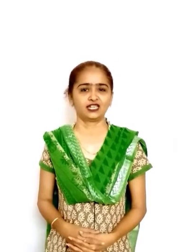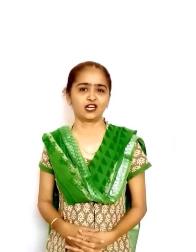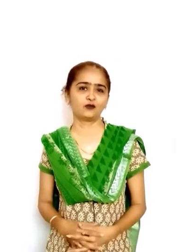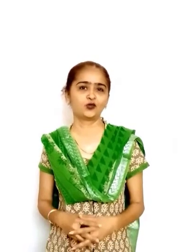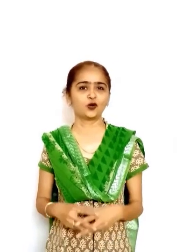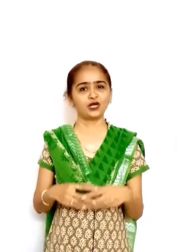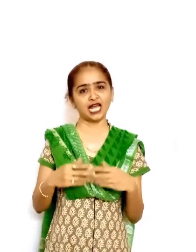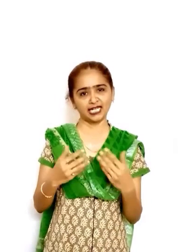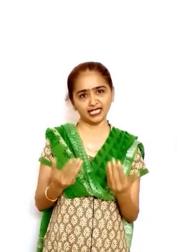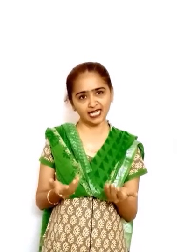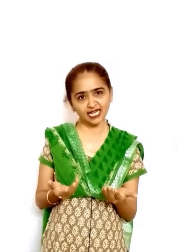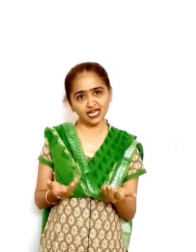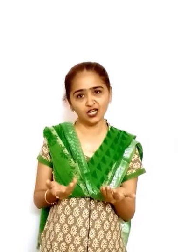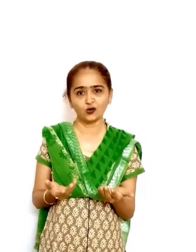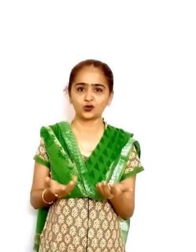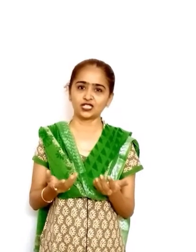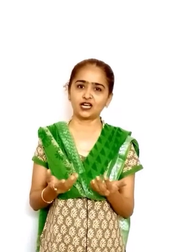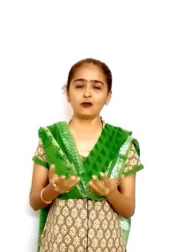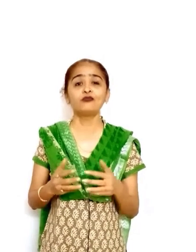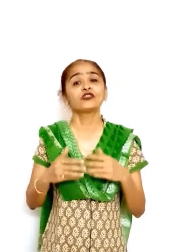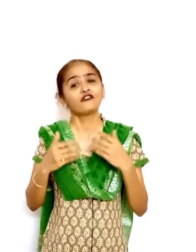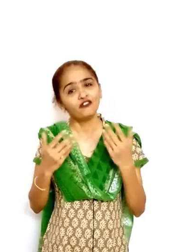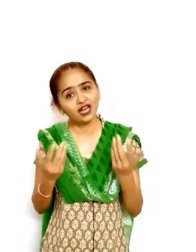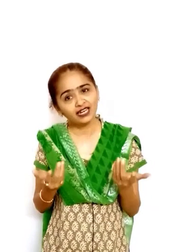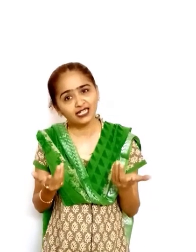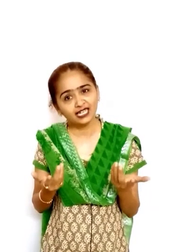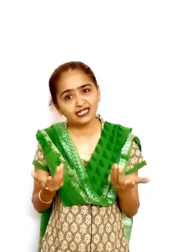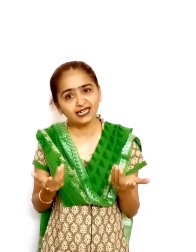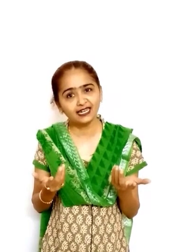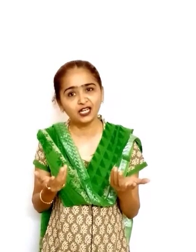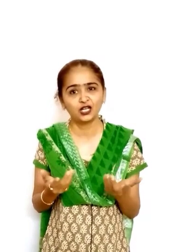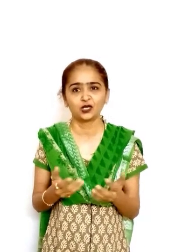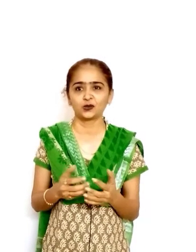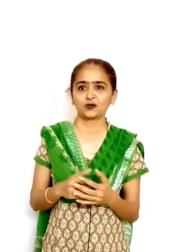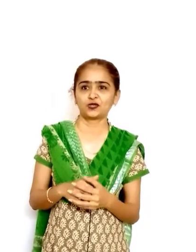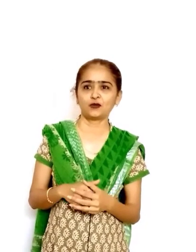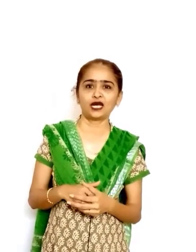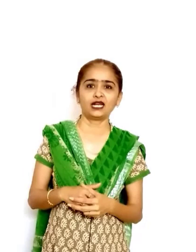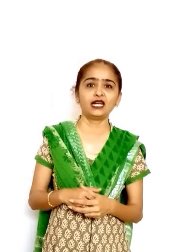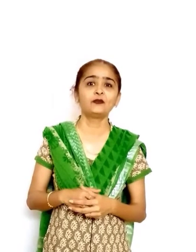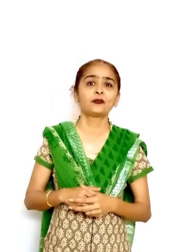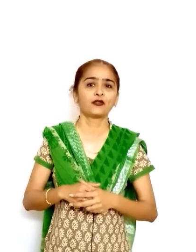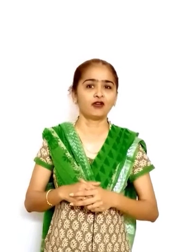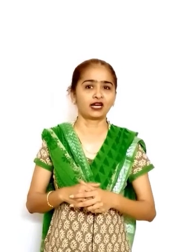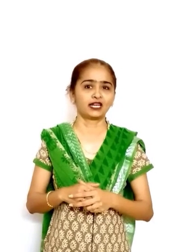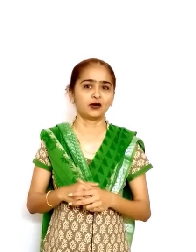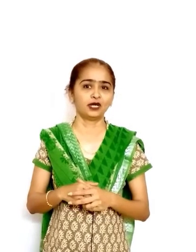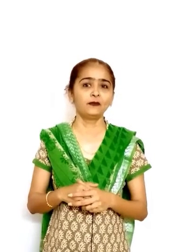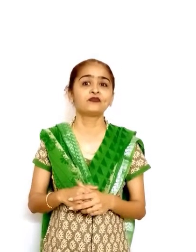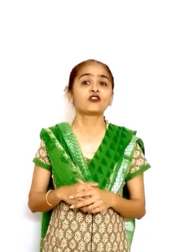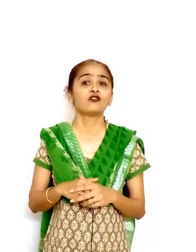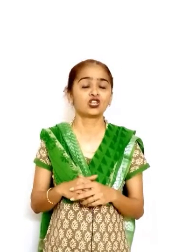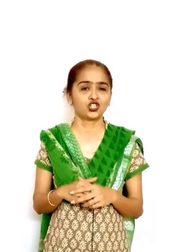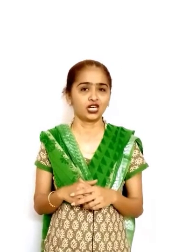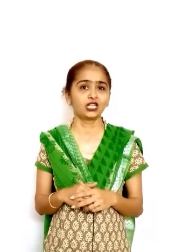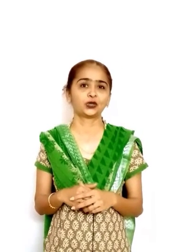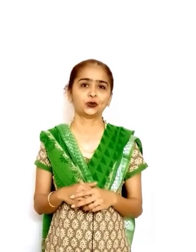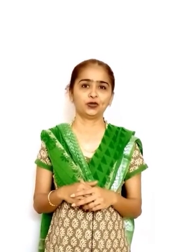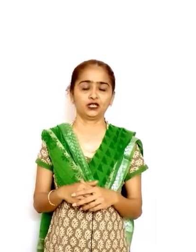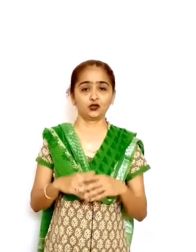चलिए अब जो हमने लाइनें देखी उसकी हम व्याख्या देखते हैं। तो सबसे पहले व्याख्या में वर्षा ऋतु में, जो